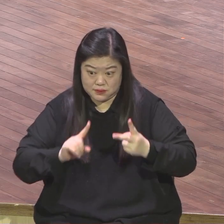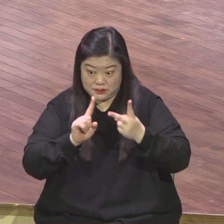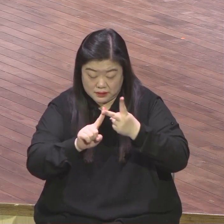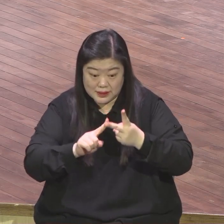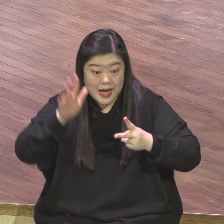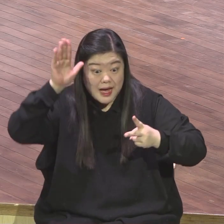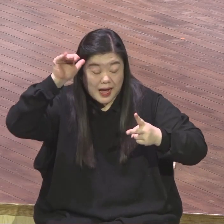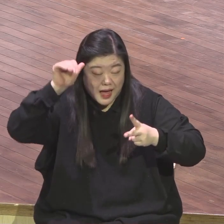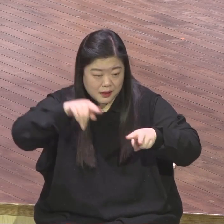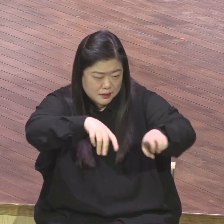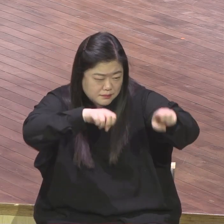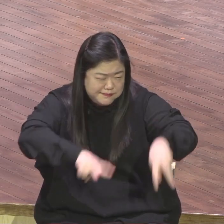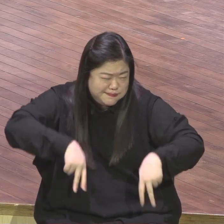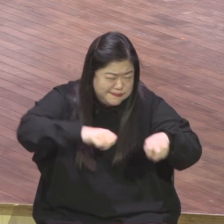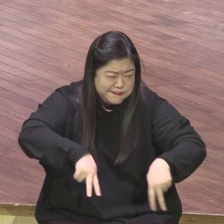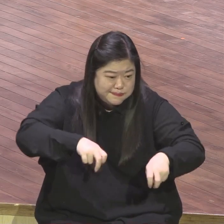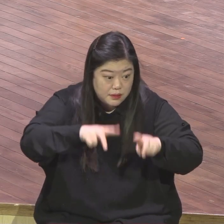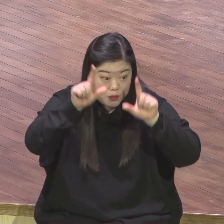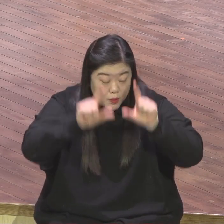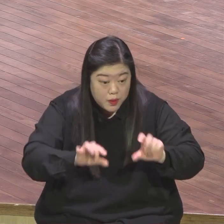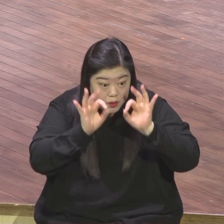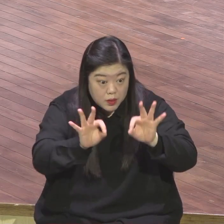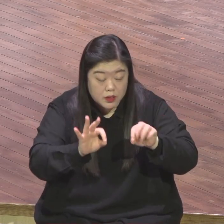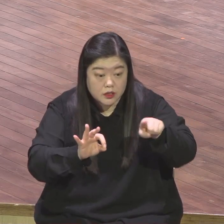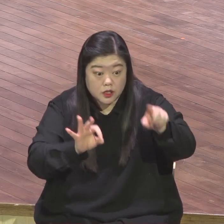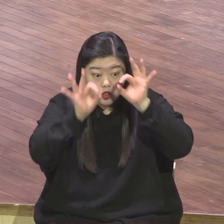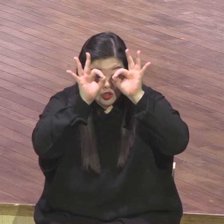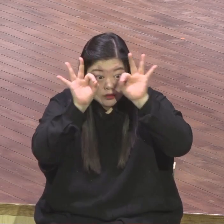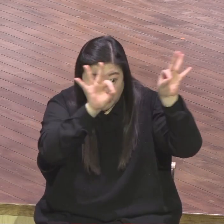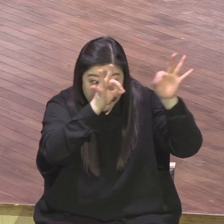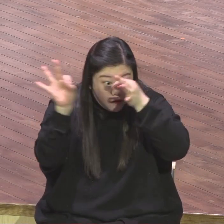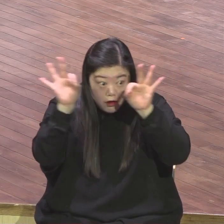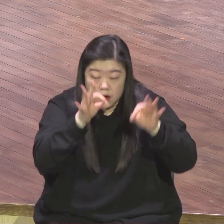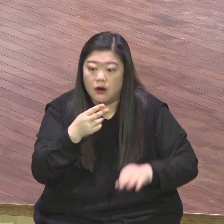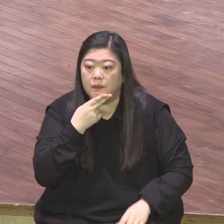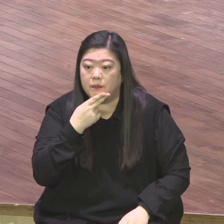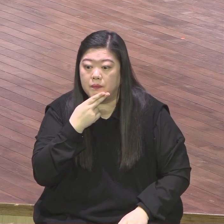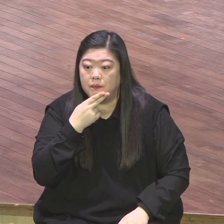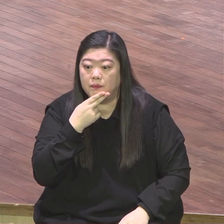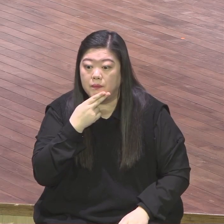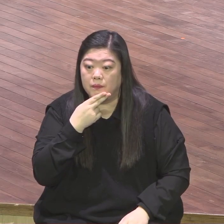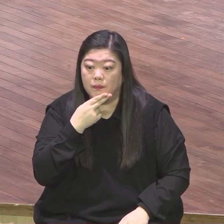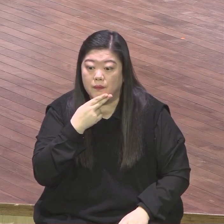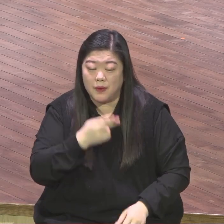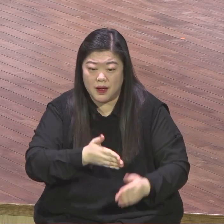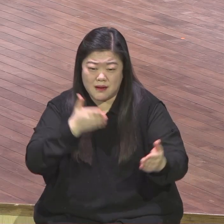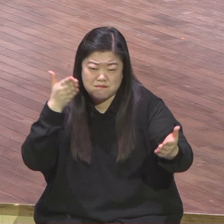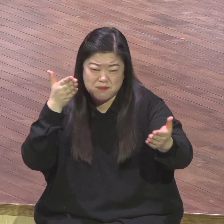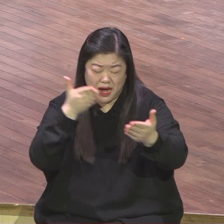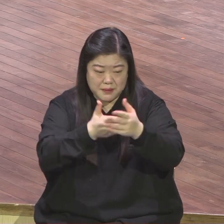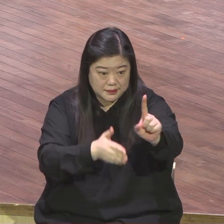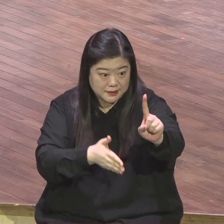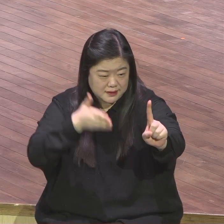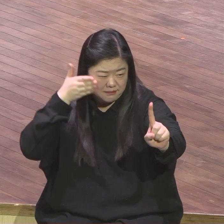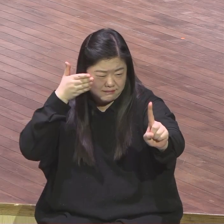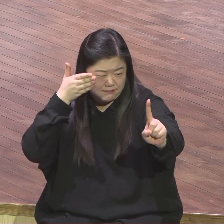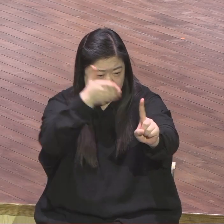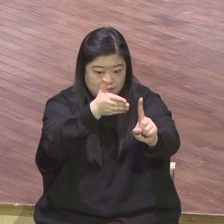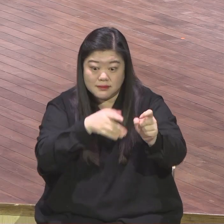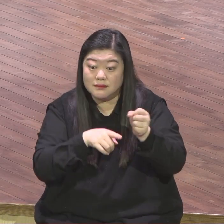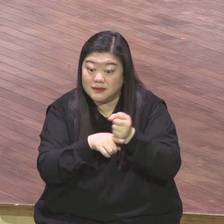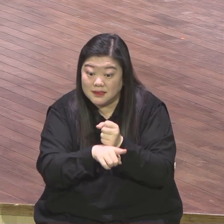않는다는 뜻이에요. 한눈을 안짓하지 않는다는 것입니다. 목표물을 향해서 집중적으로 달려가는 모습을 말합니다.